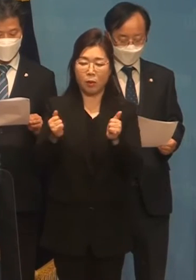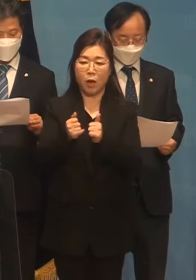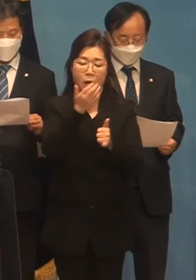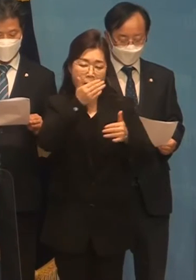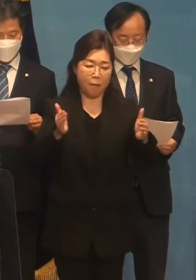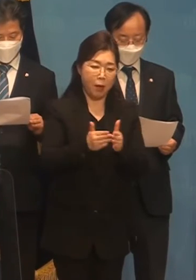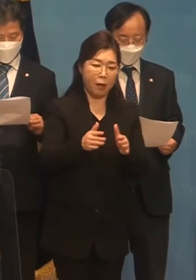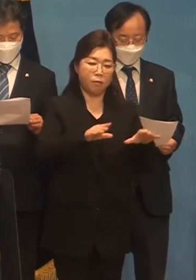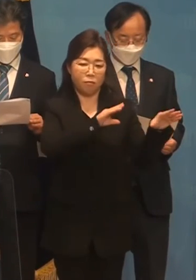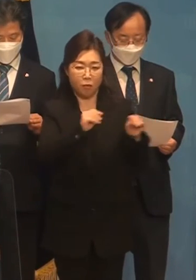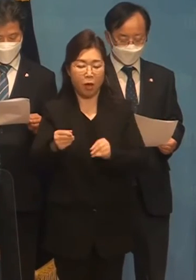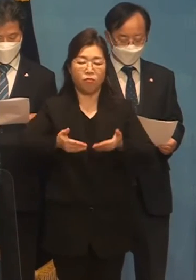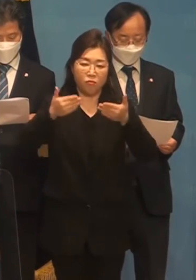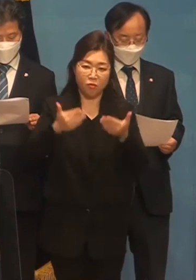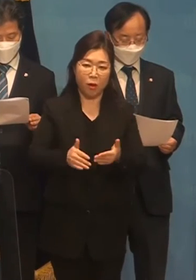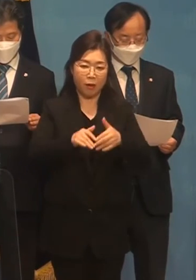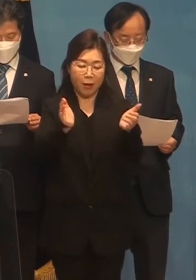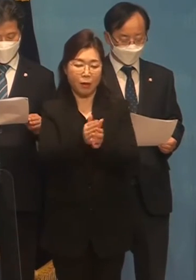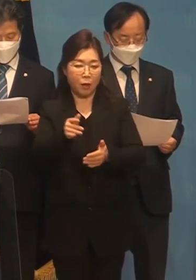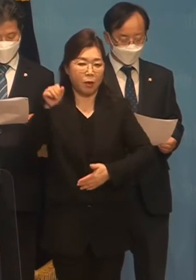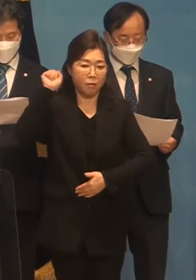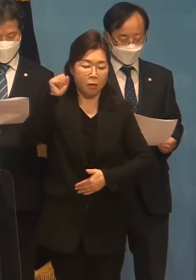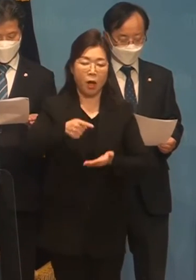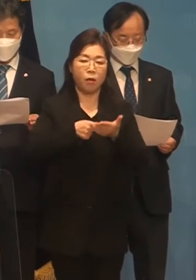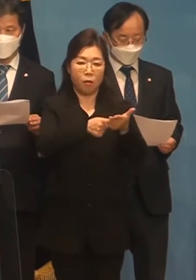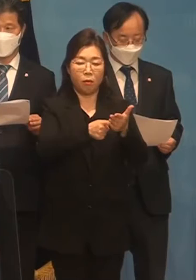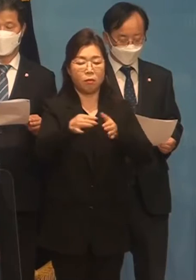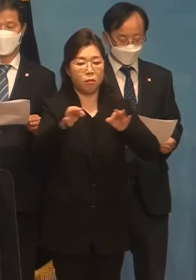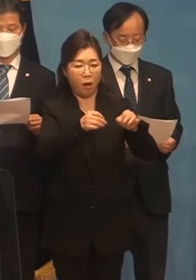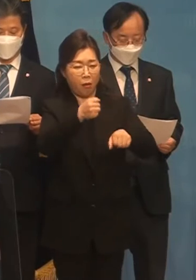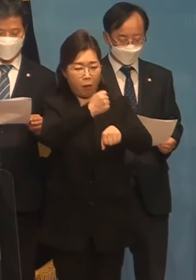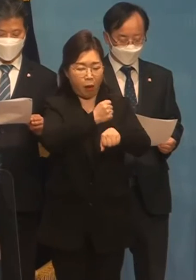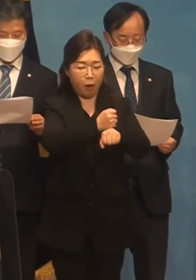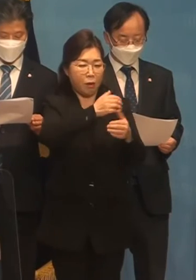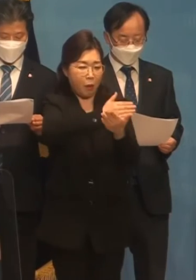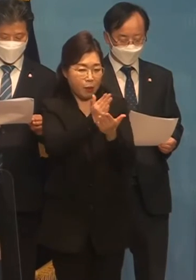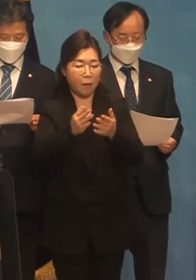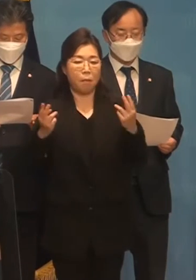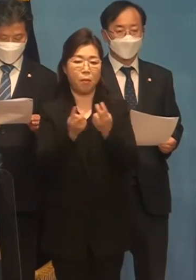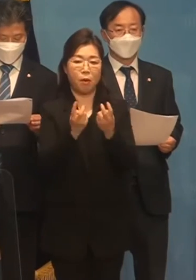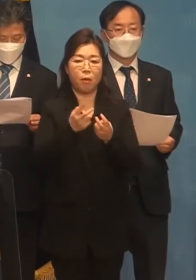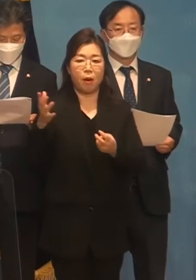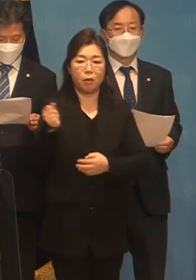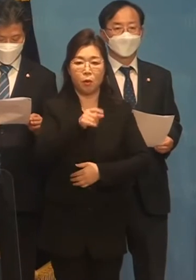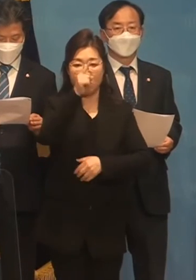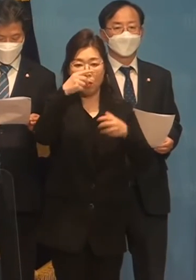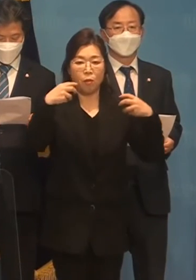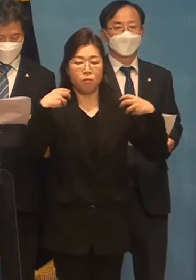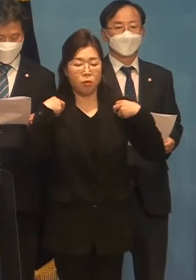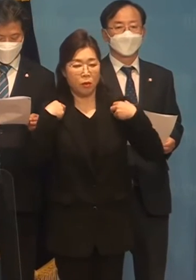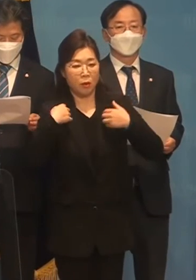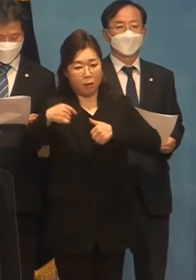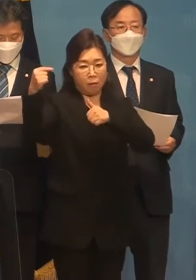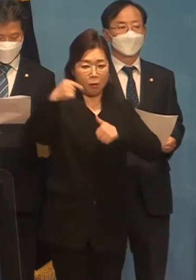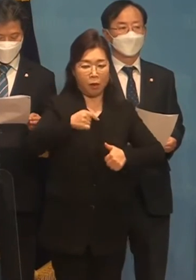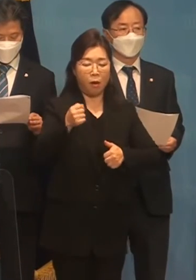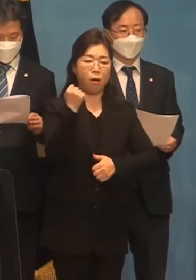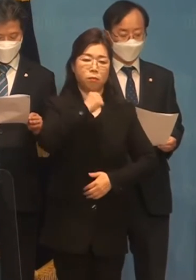휴업, 단체 소송, 영업 강행 등 모든 수단을 동원해 정부의 방역 조치를 거부할